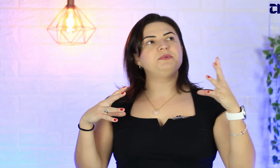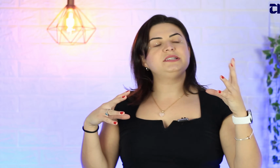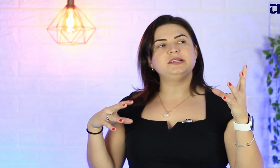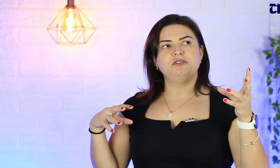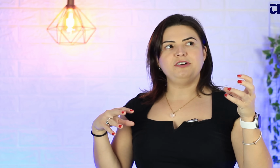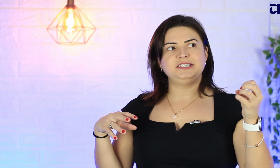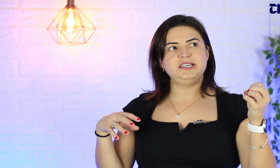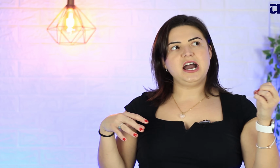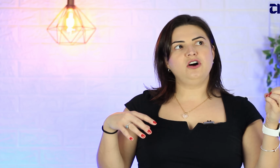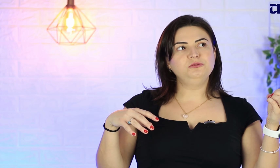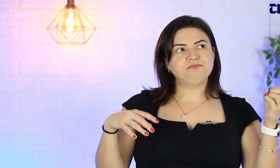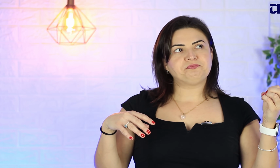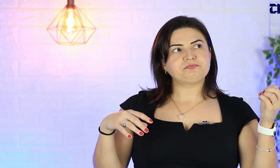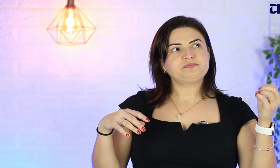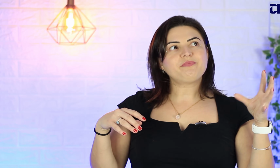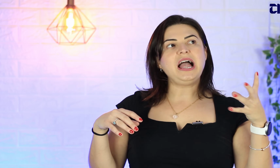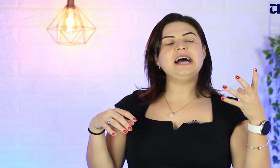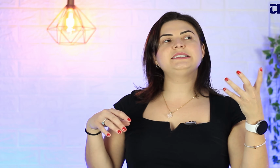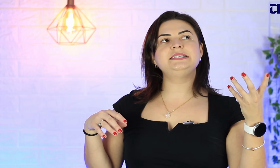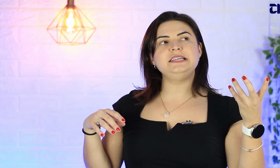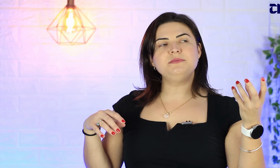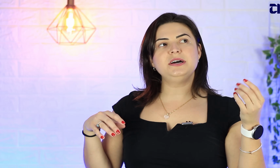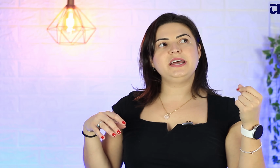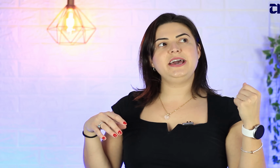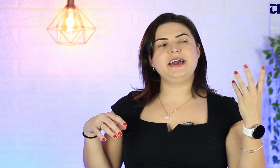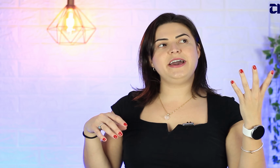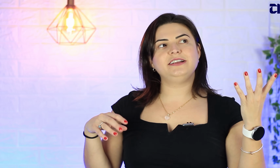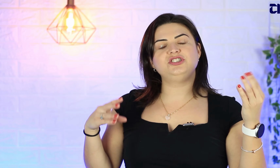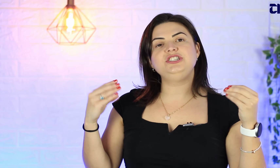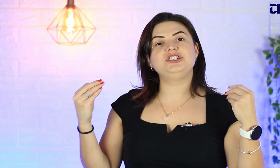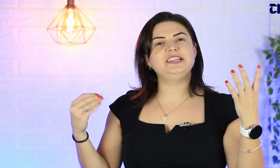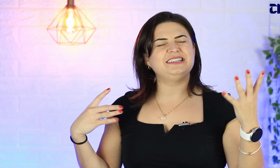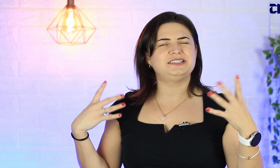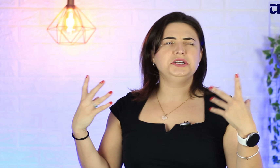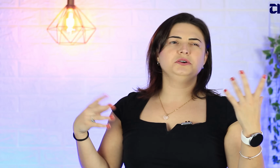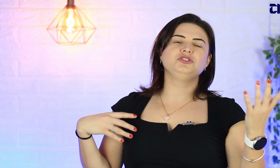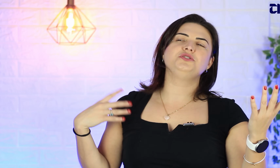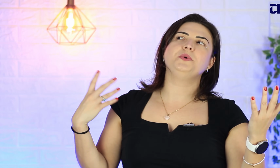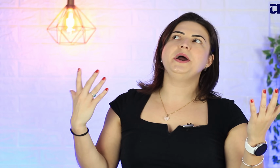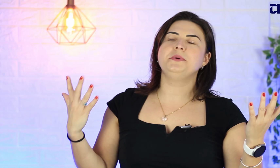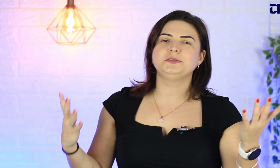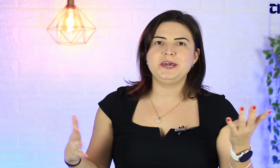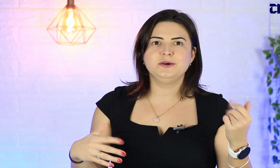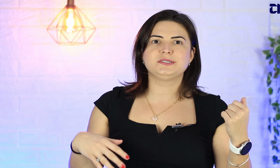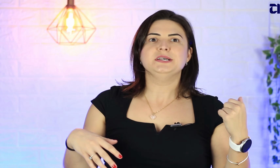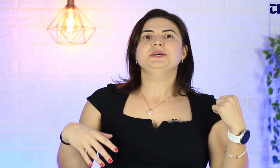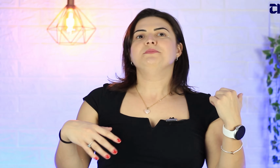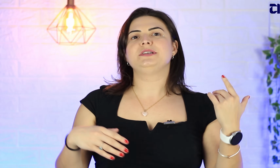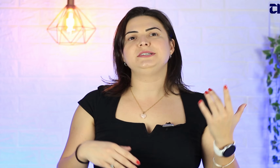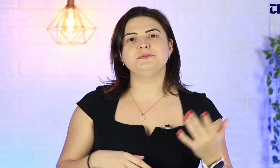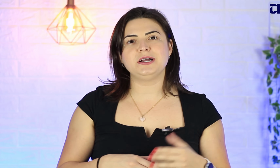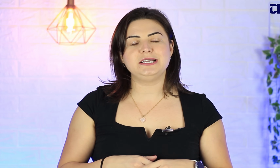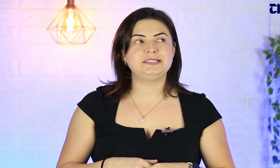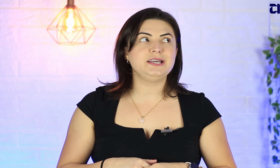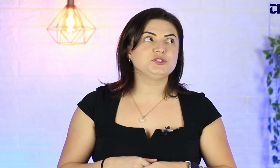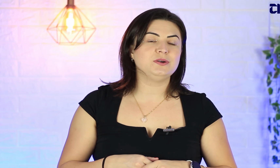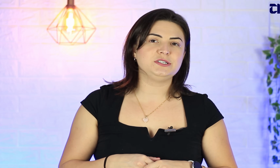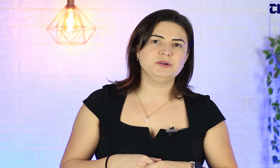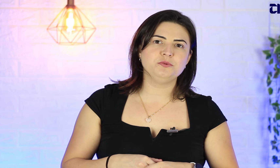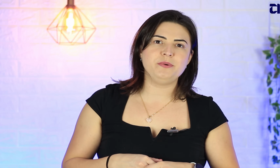expressão facial acima, né, de indignação, de tipo, ai, meu Deus, preciso emagrecer, estou acima do